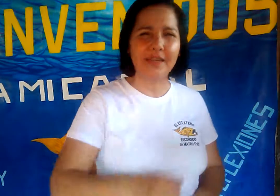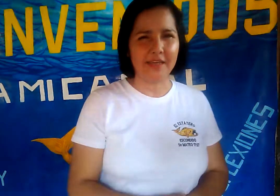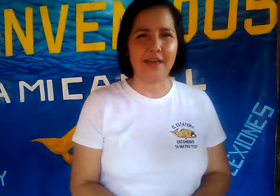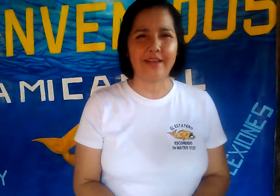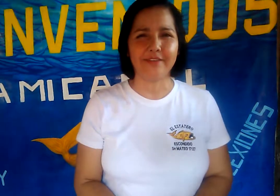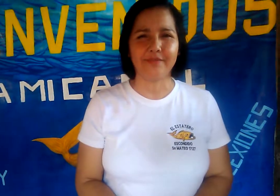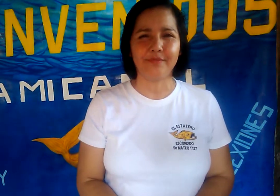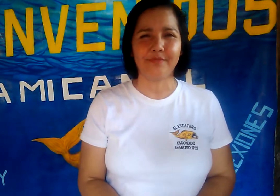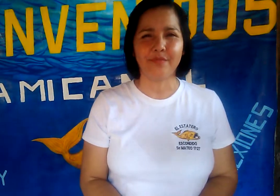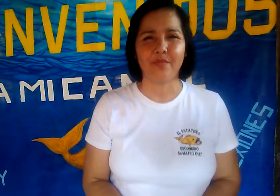bendiga